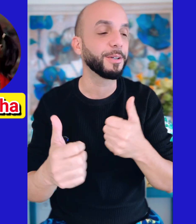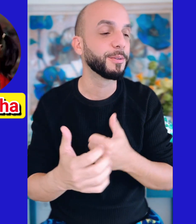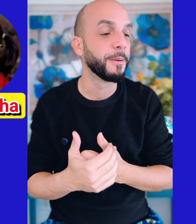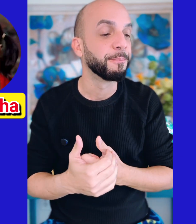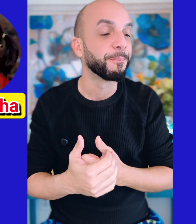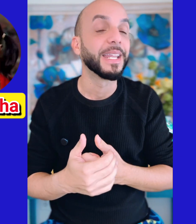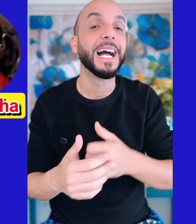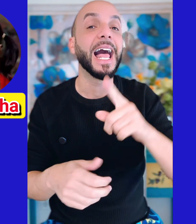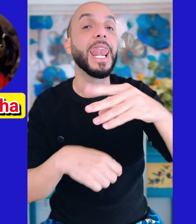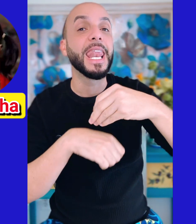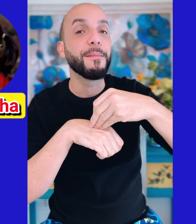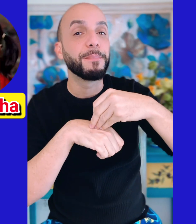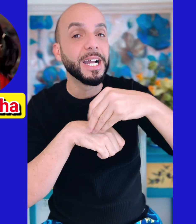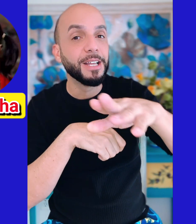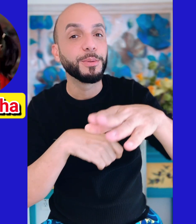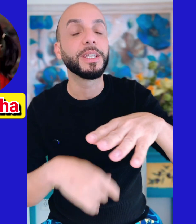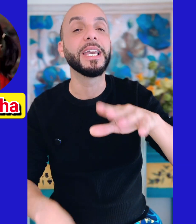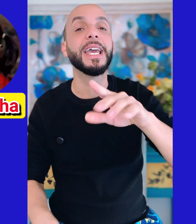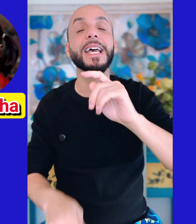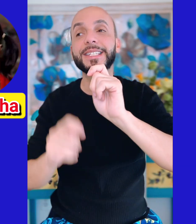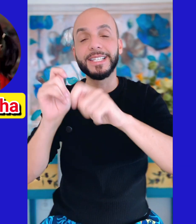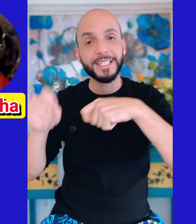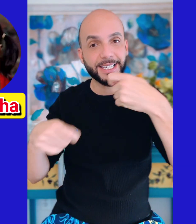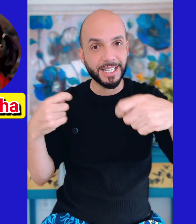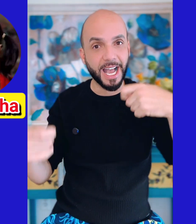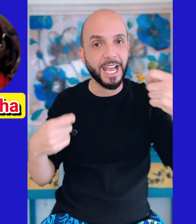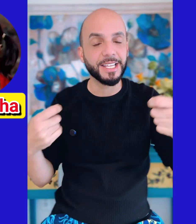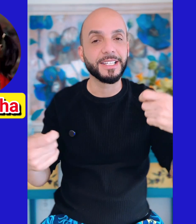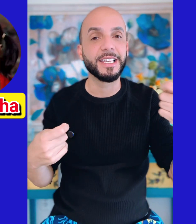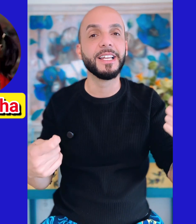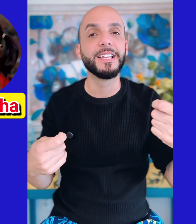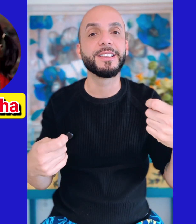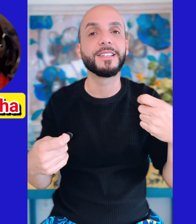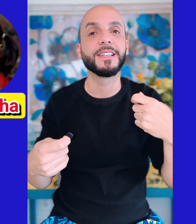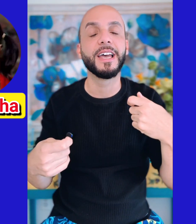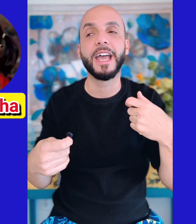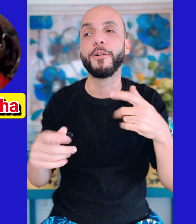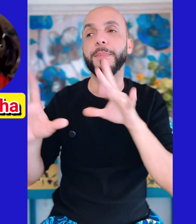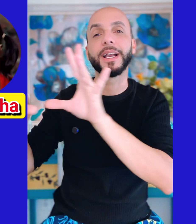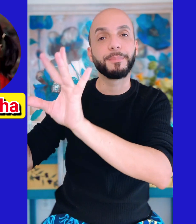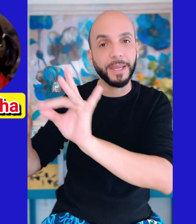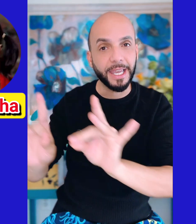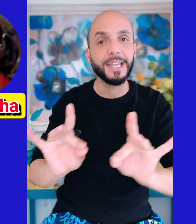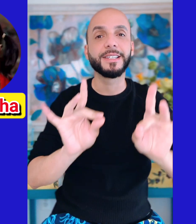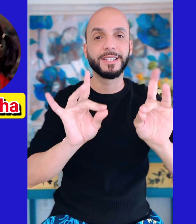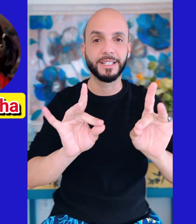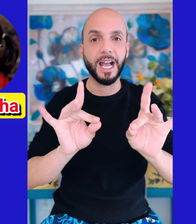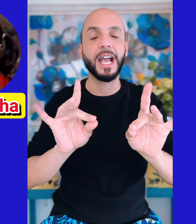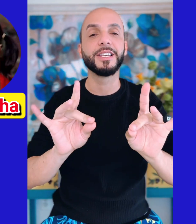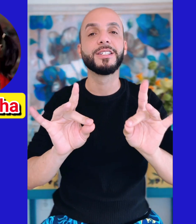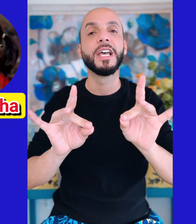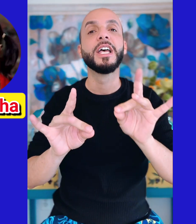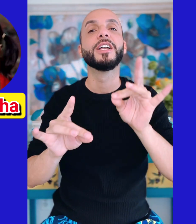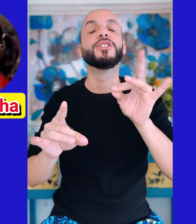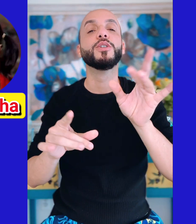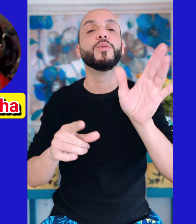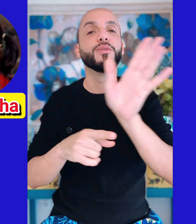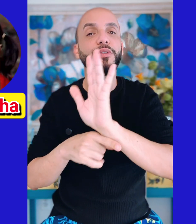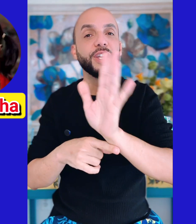Certo? Lembrando que esses sinais, eu peguei esses sinais de um